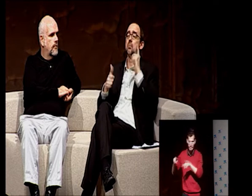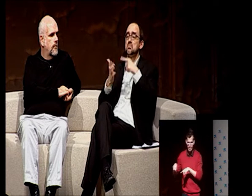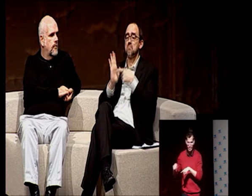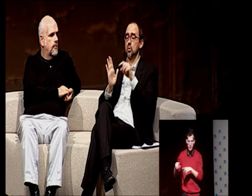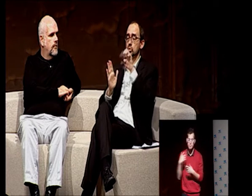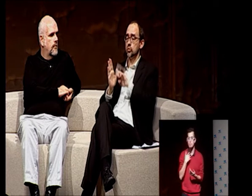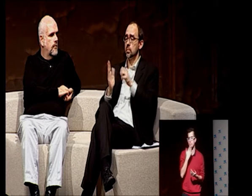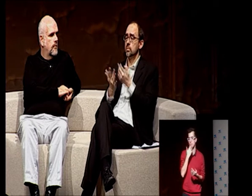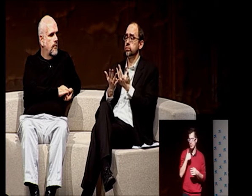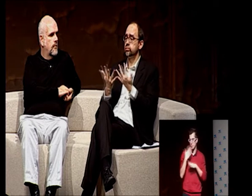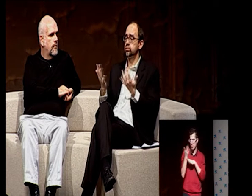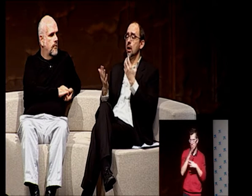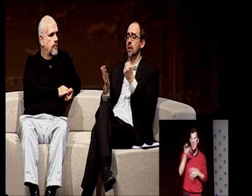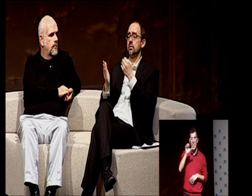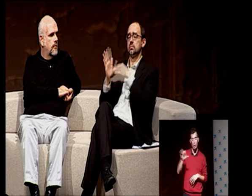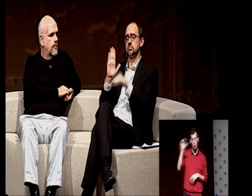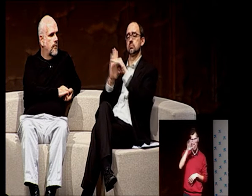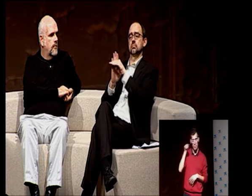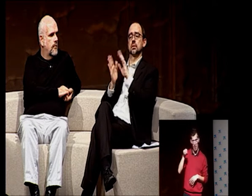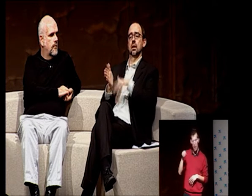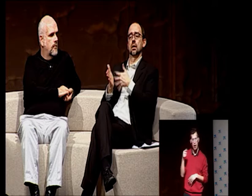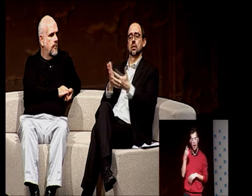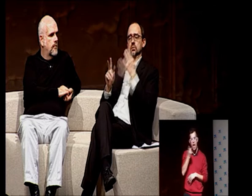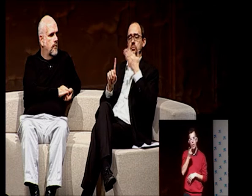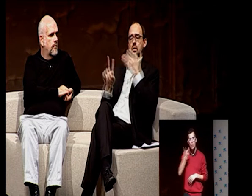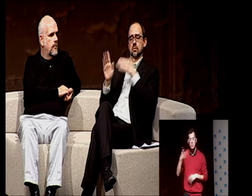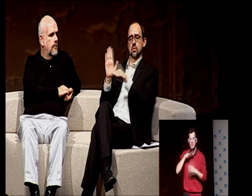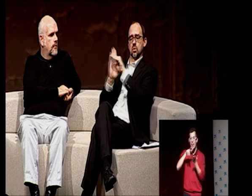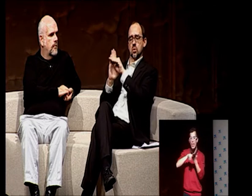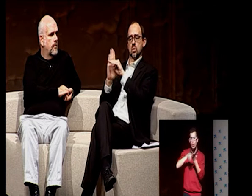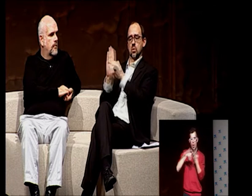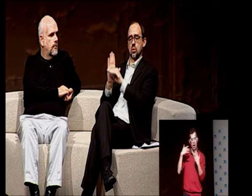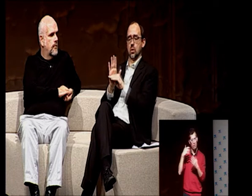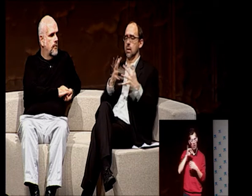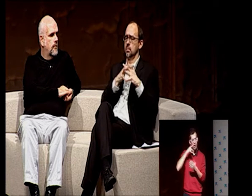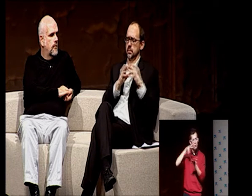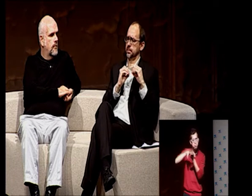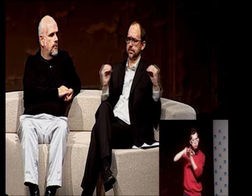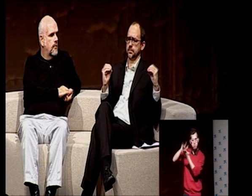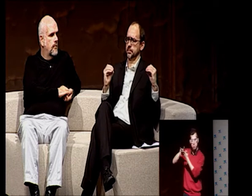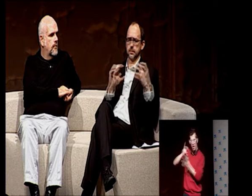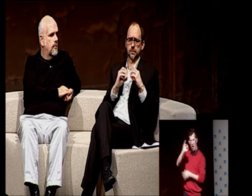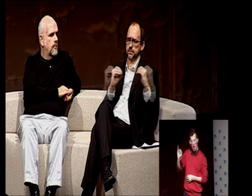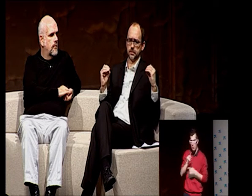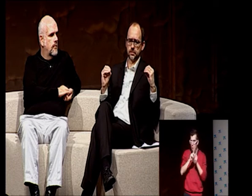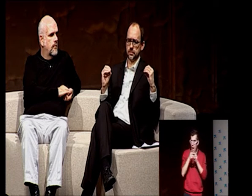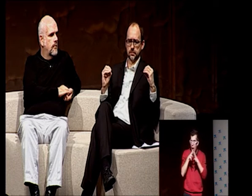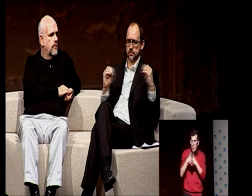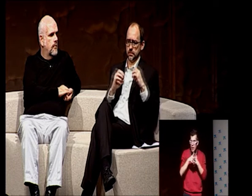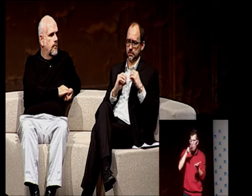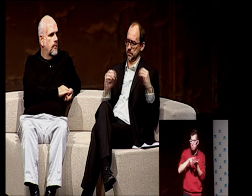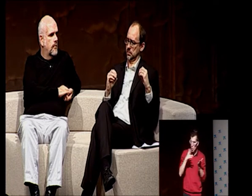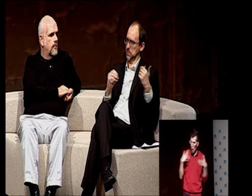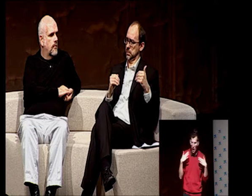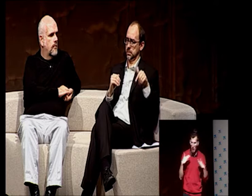en Estados Unidos no existe una postura igual en todos los sitios hay algunos eh sitios en los que